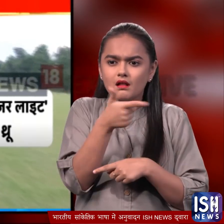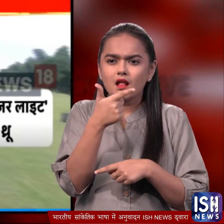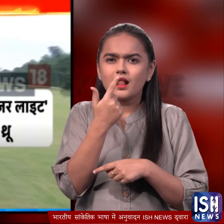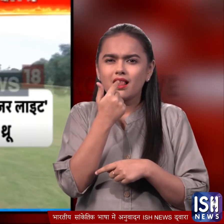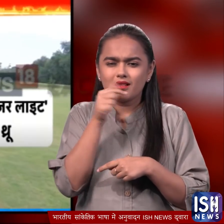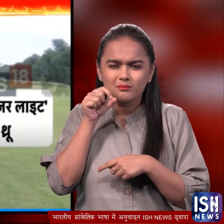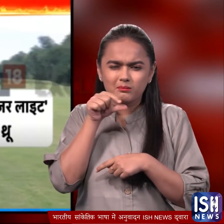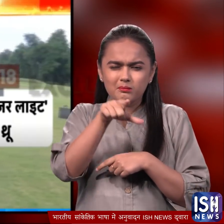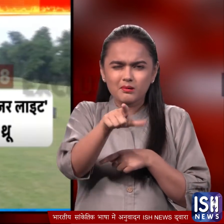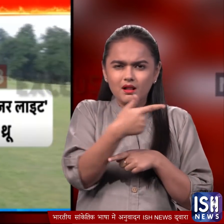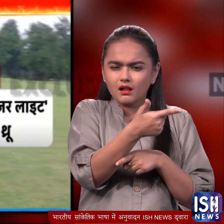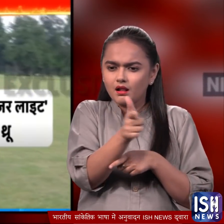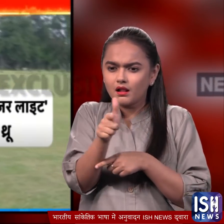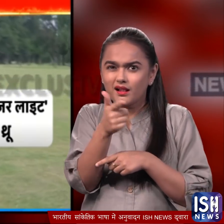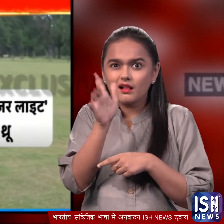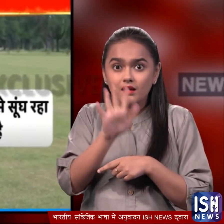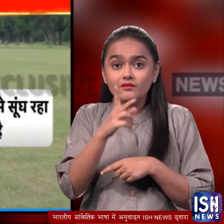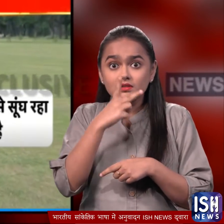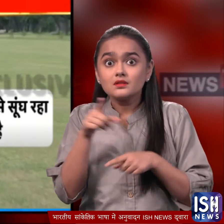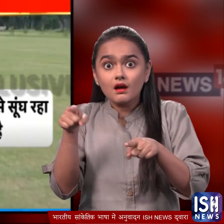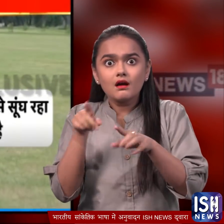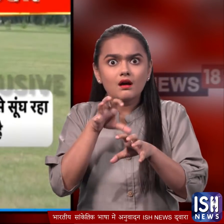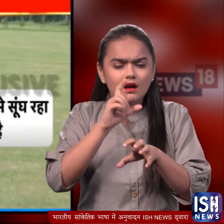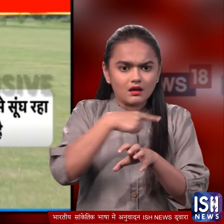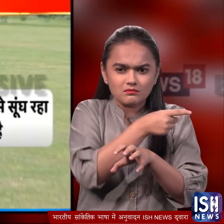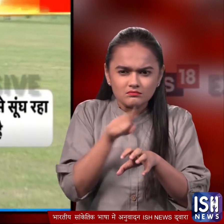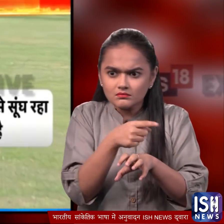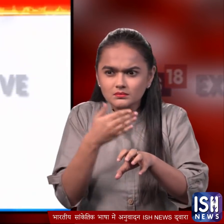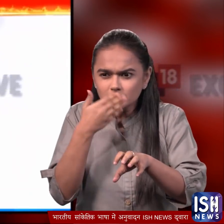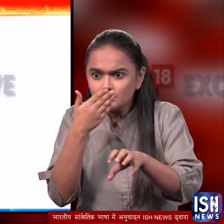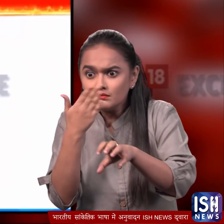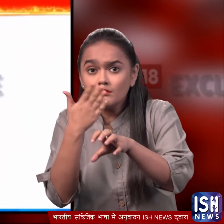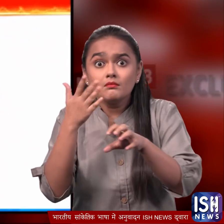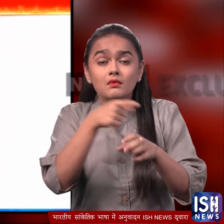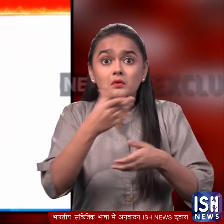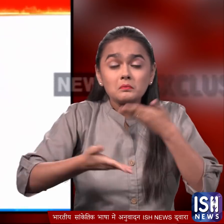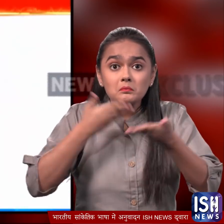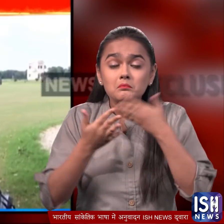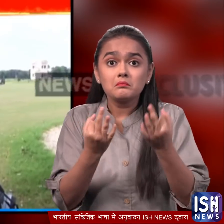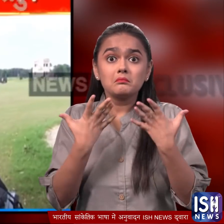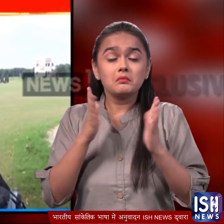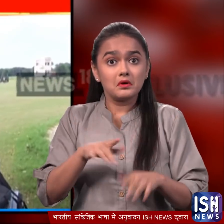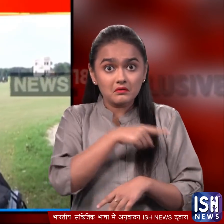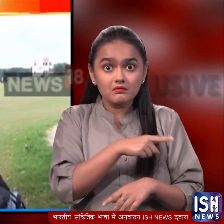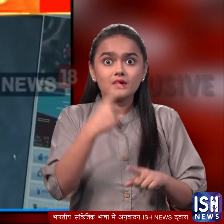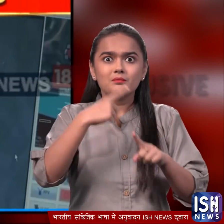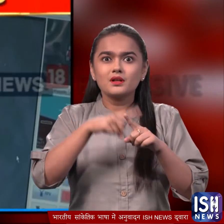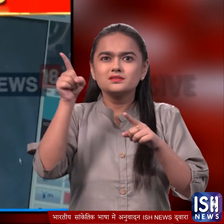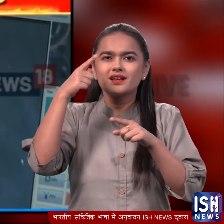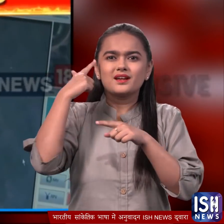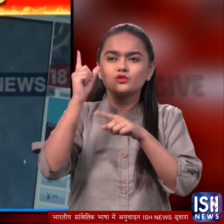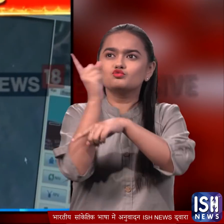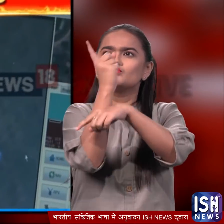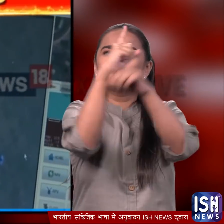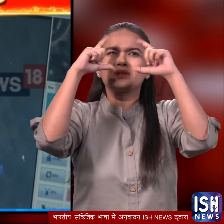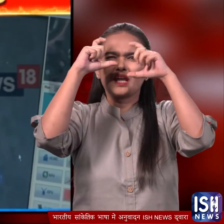थ्रू आप देख पा रहे हैं कि कैसे लेजर लाइट के थ्रू जाकर उसको सूंघ रहे हैं। NSG की इस मॉक ड्रिल पर ड्रोन कैमरे से निगरानी की गई ताकि